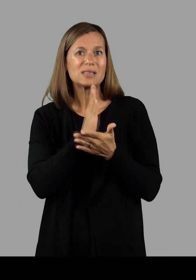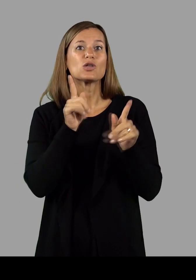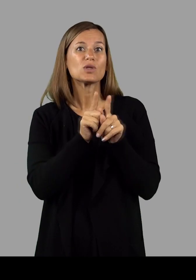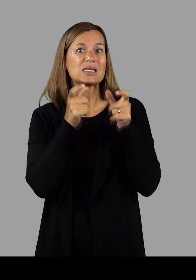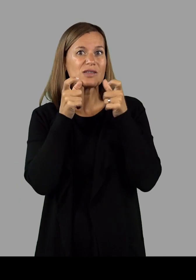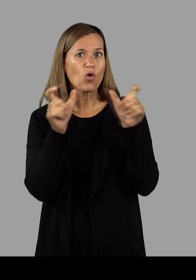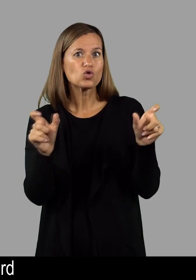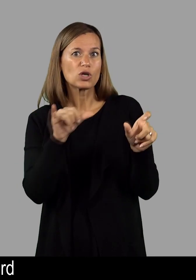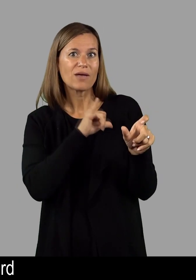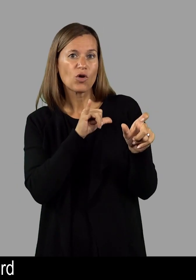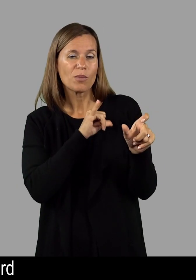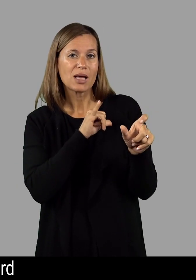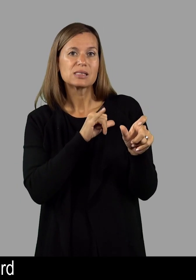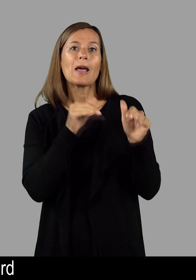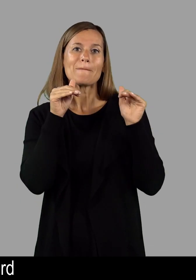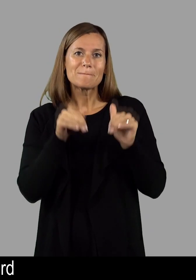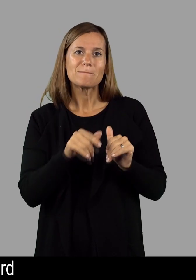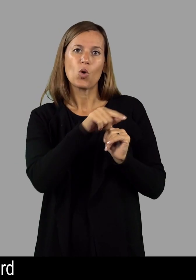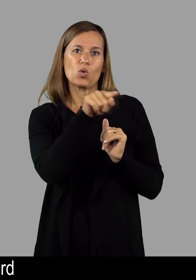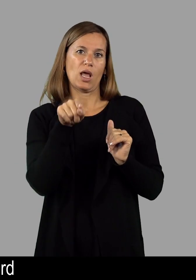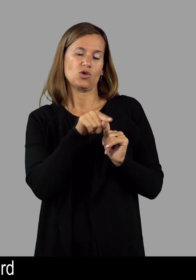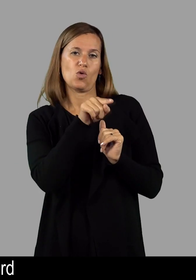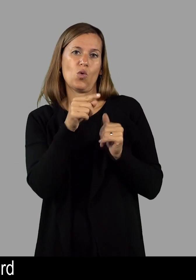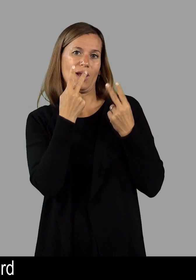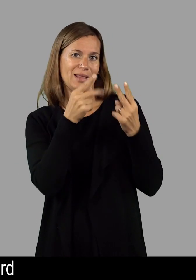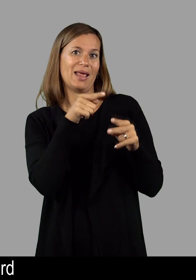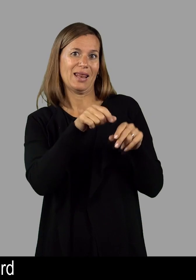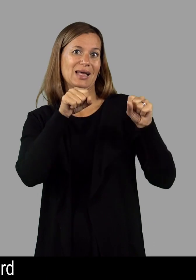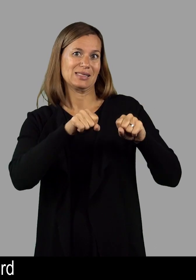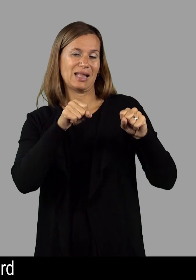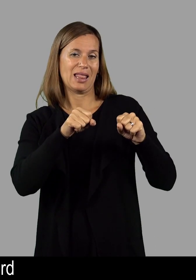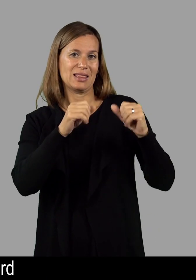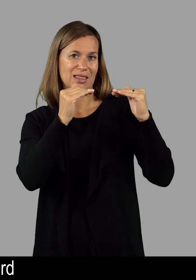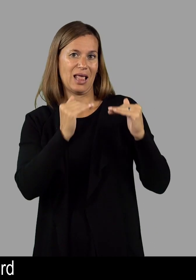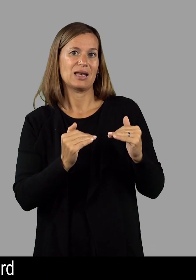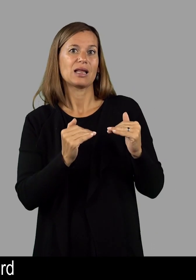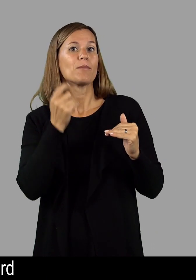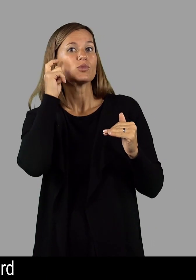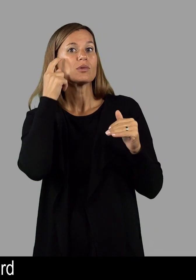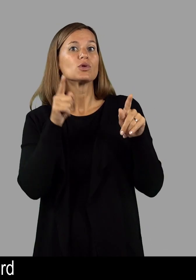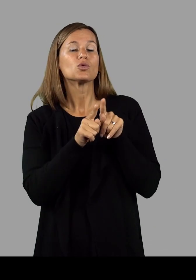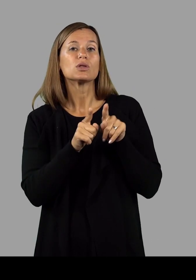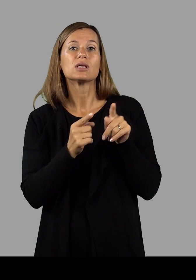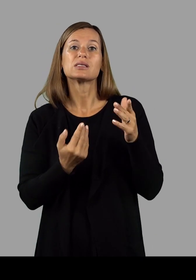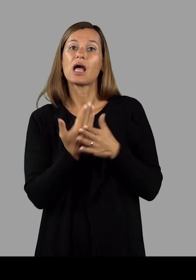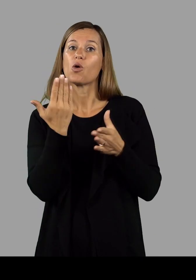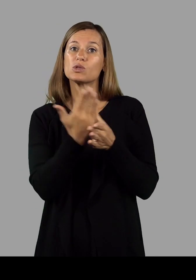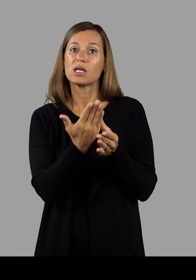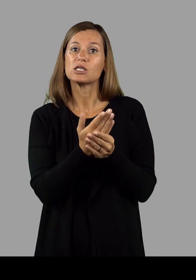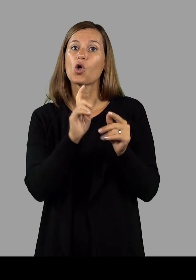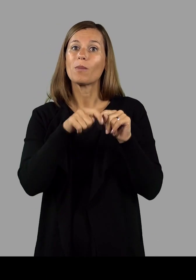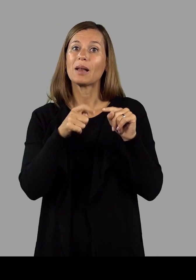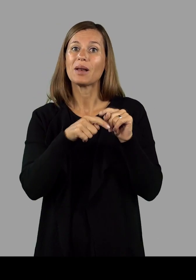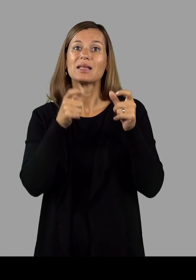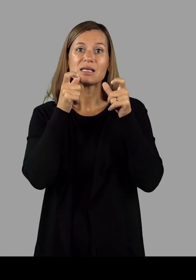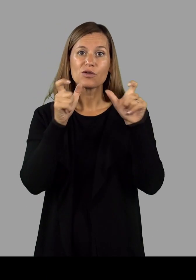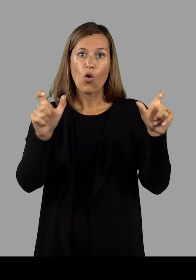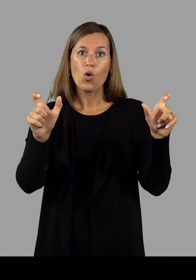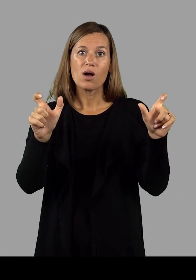informacije, morajo glede na ta standard poskrbeti tudi za ustrezno opremljanje